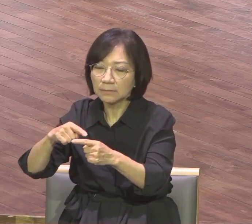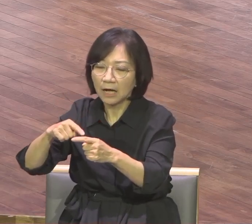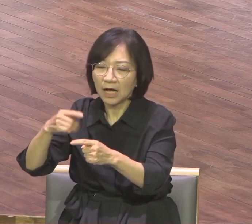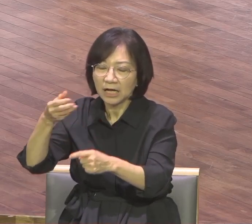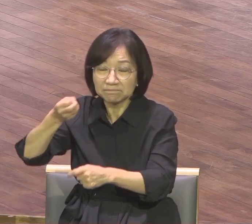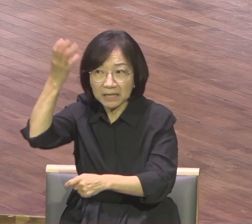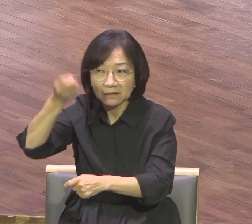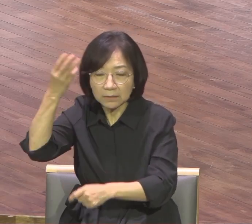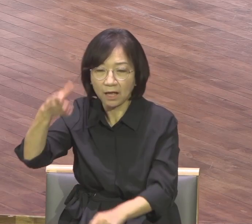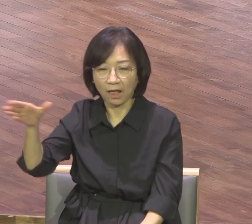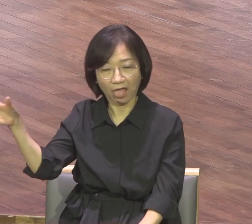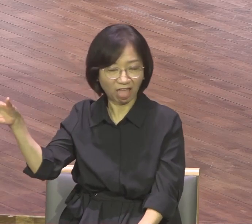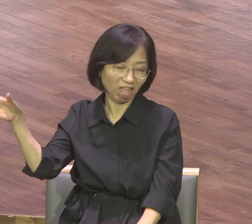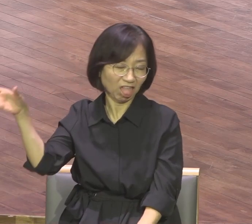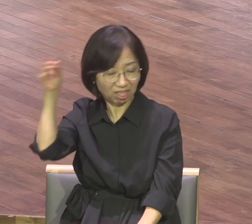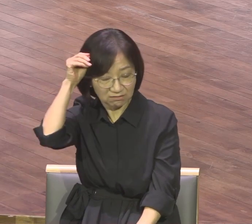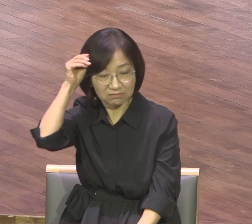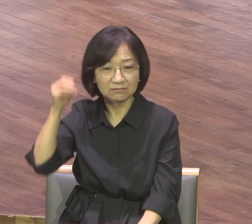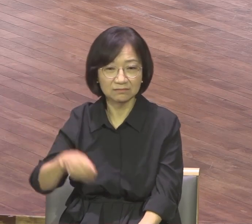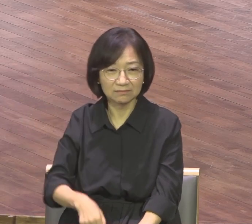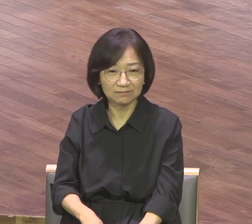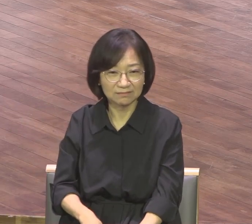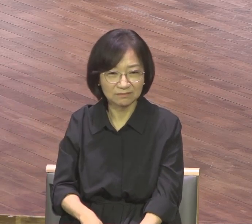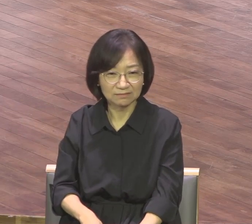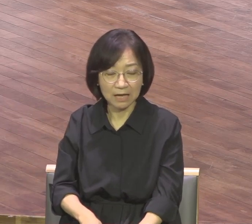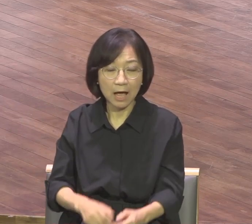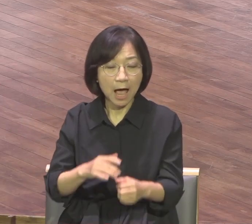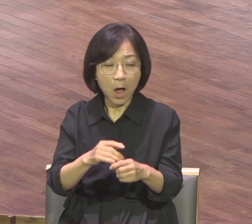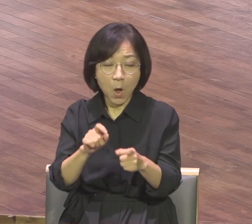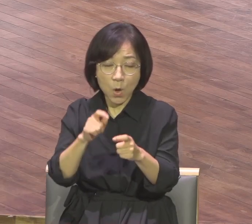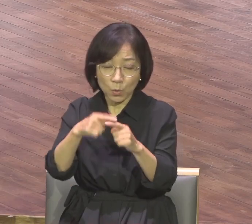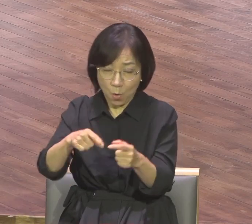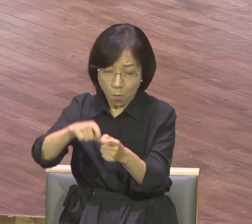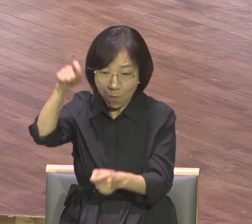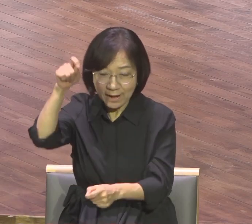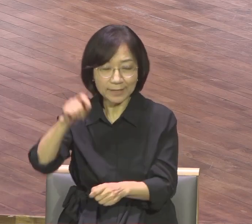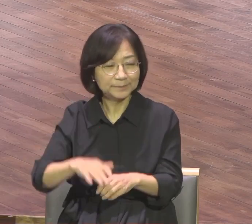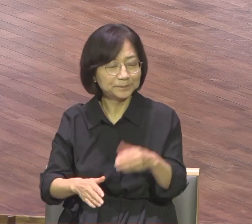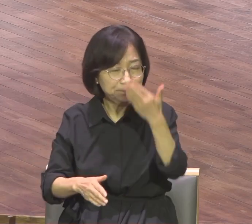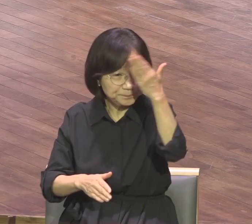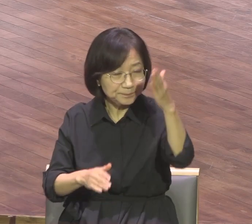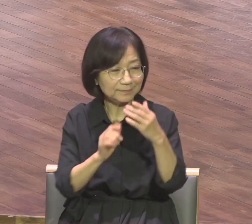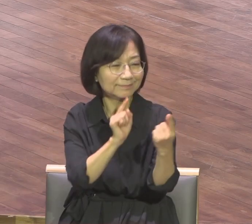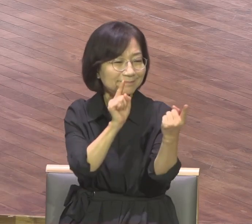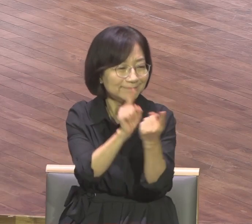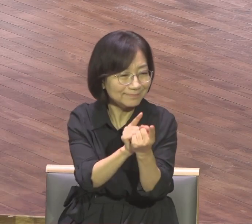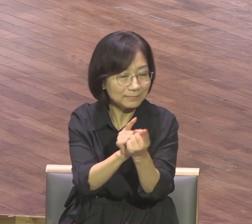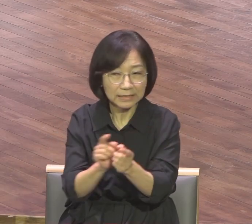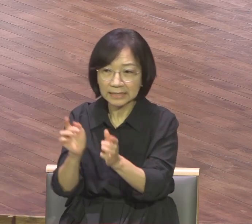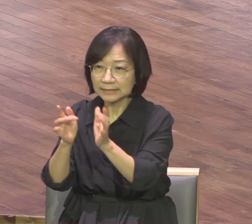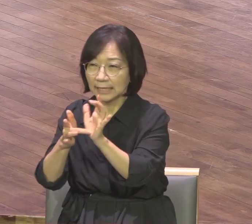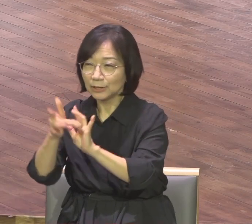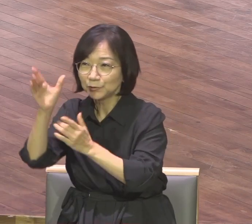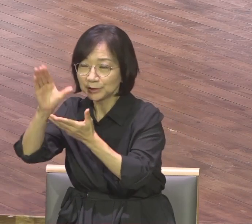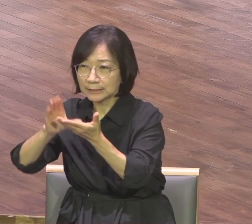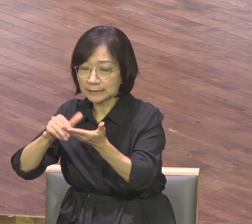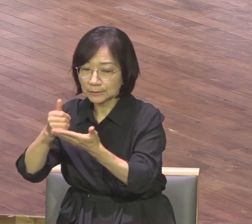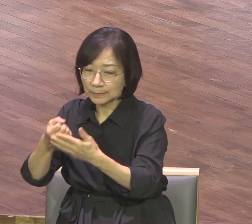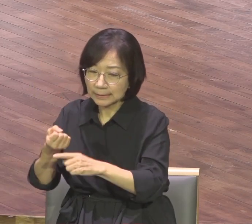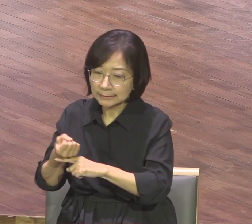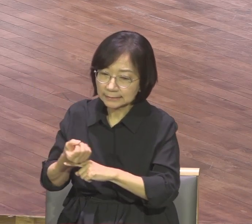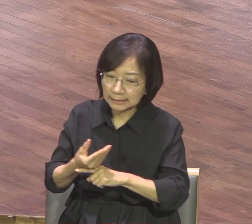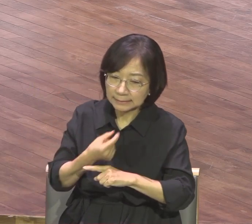없느냐? 남에게 말을 못해. 교회를 수십 년 다녔는데도 남에게 예수 그리스도에 대해서 맹쾌하게